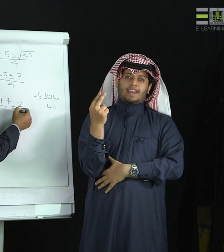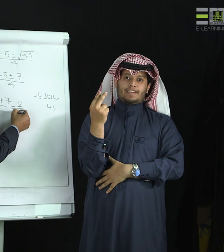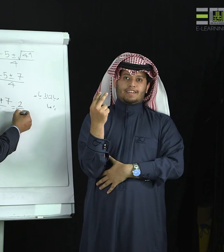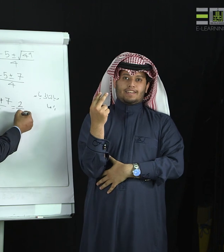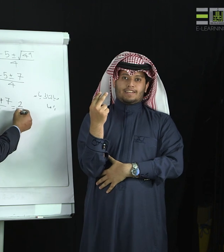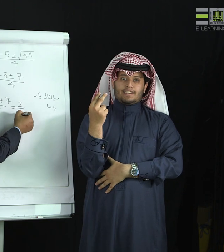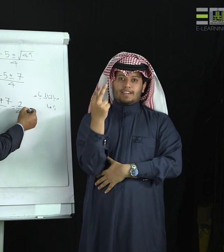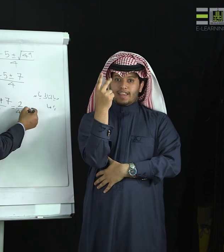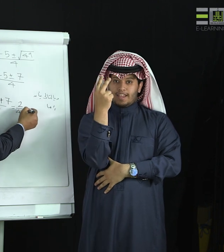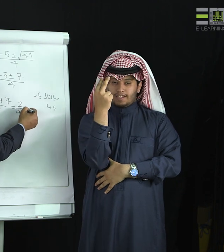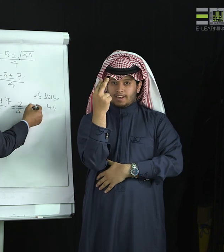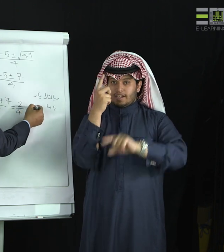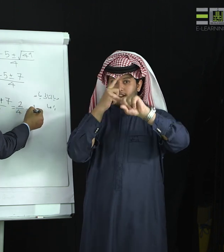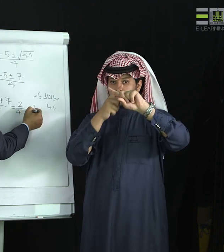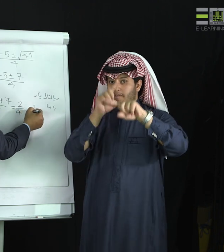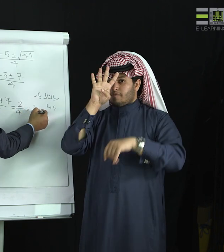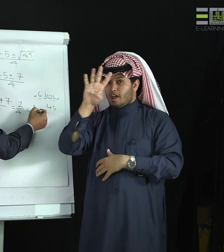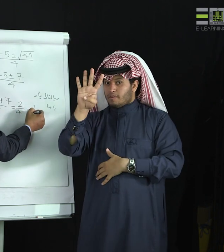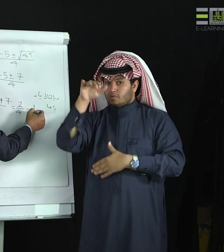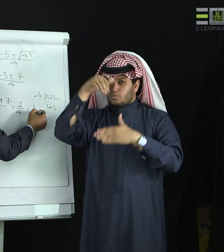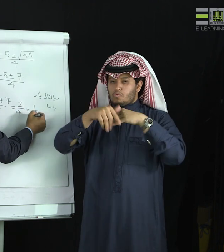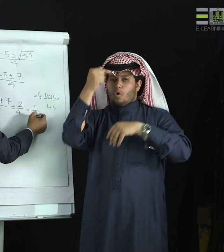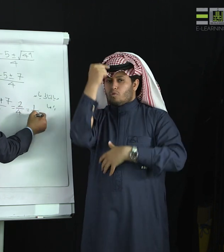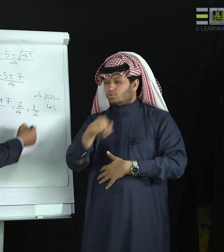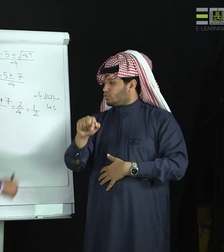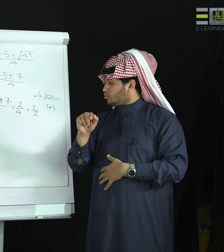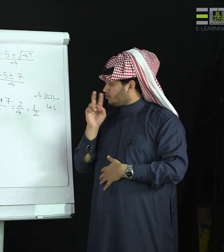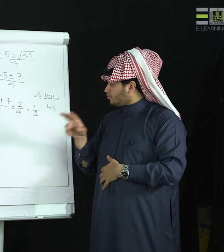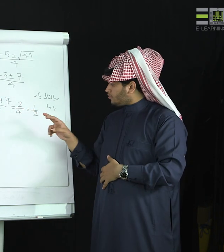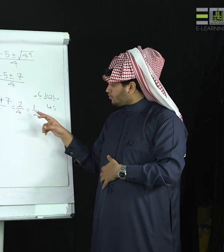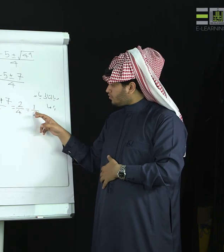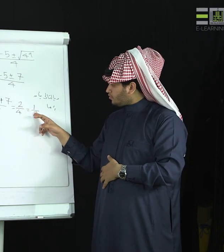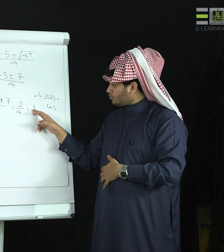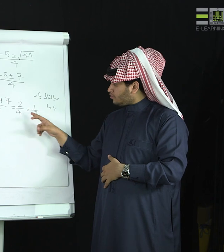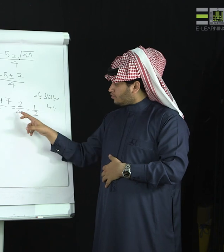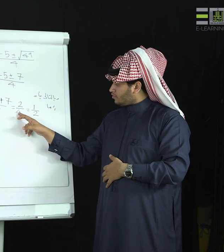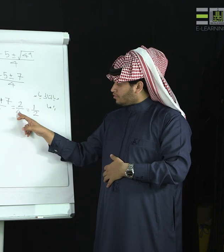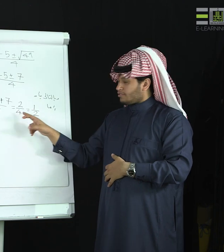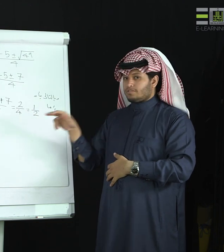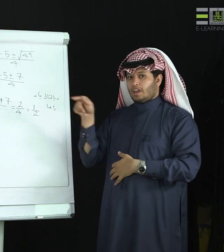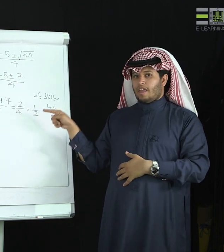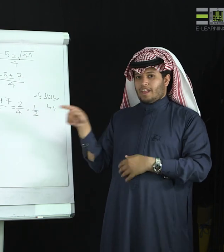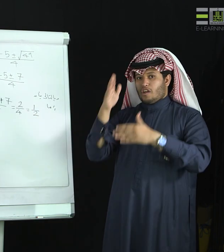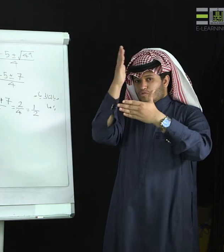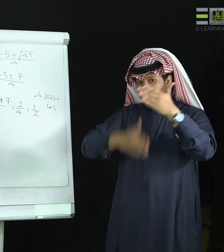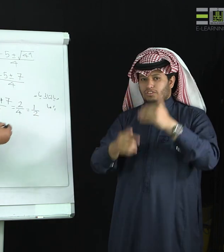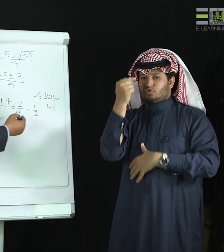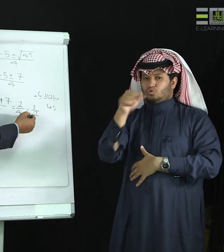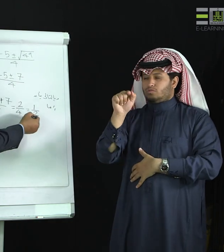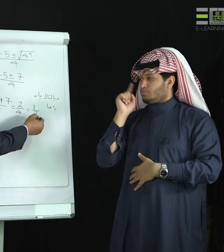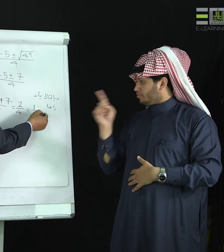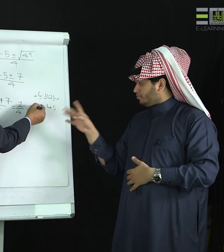على 4 يعني تساوي نصف. يبقى ده الحل الأول للمعادلة.